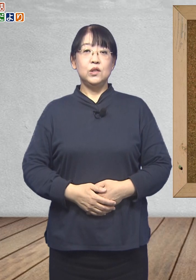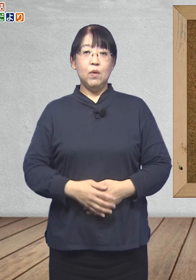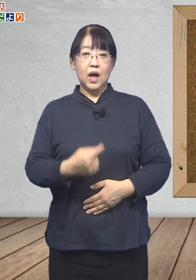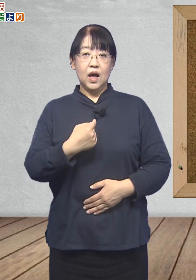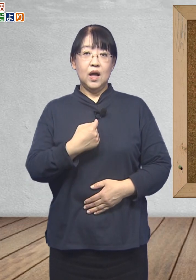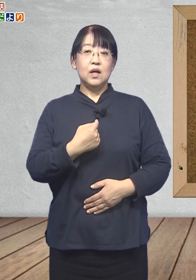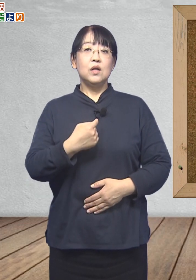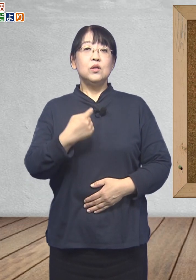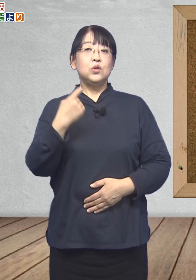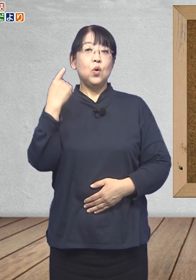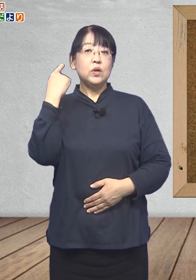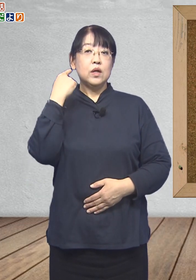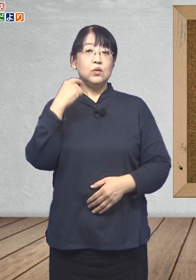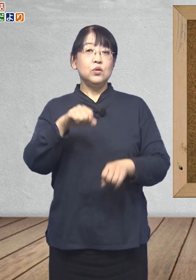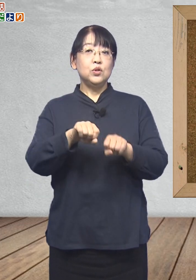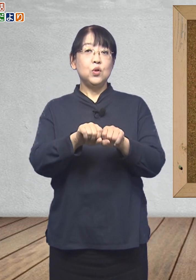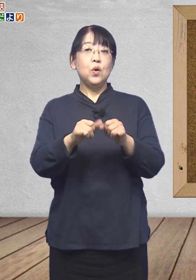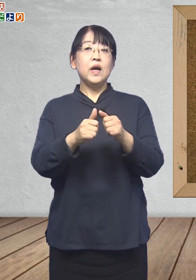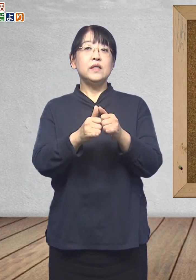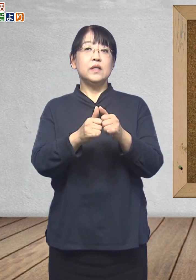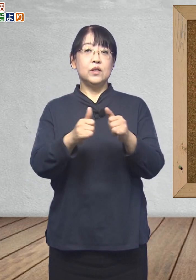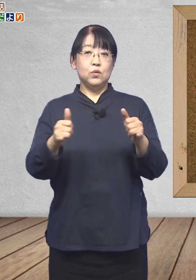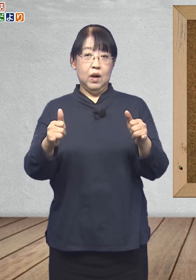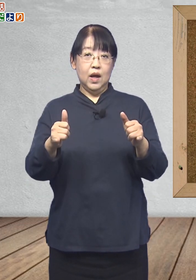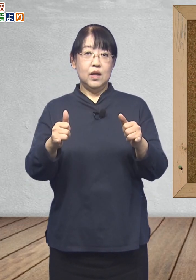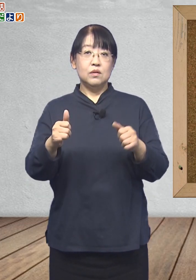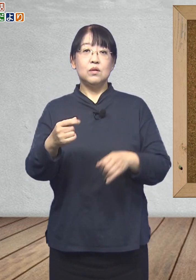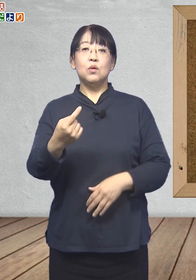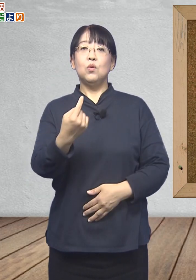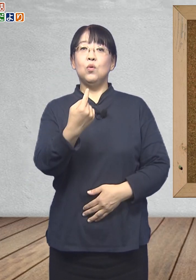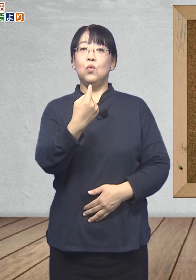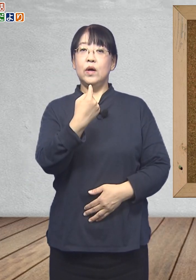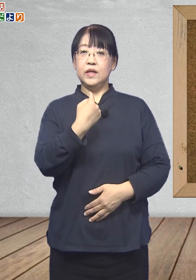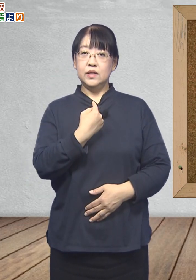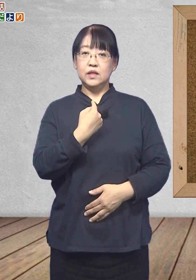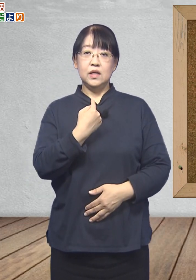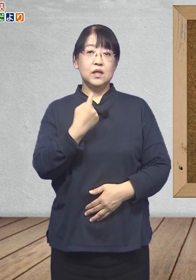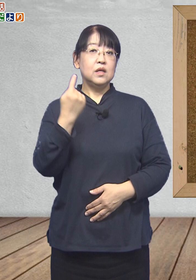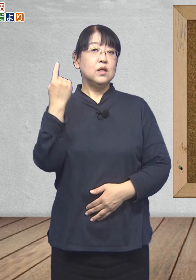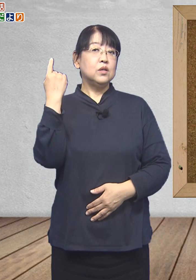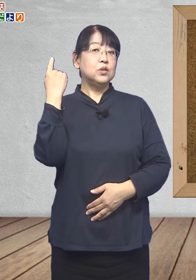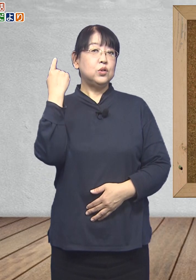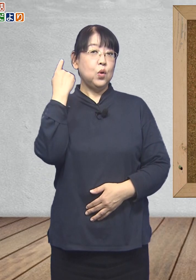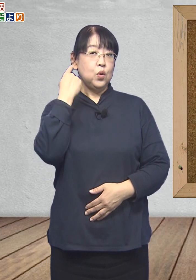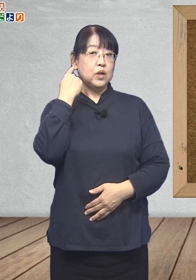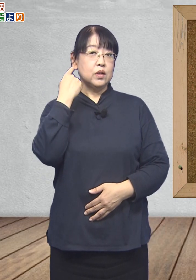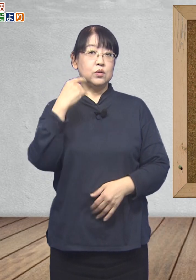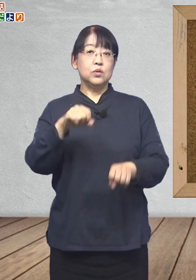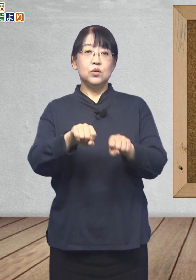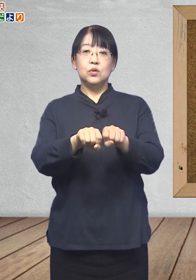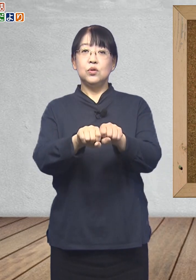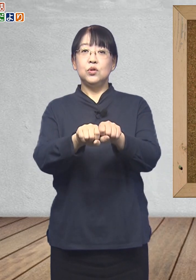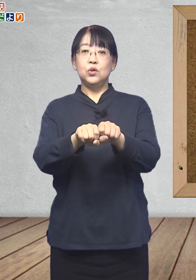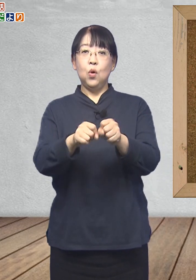私は聴覚障害者ですは、私、聴覚、障